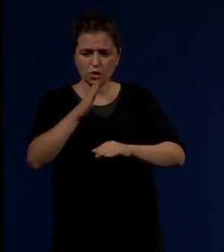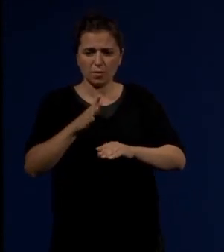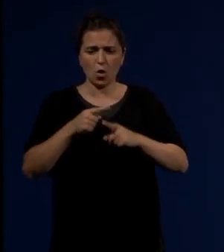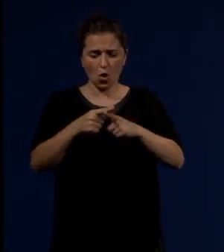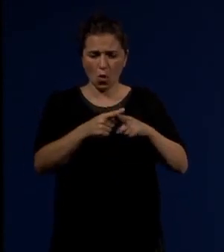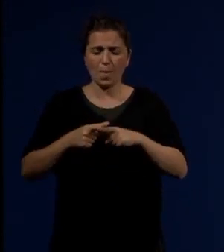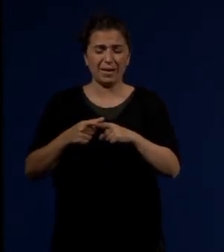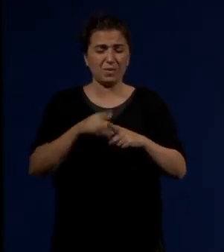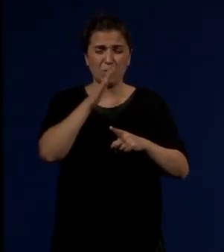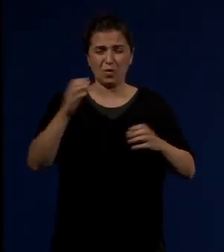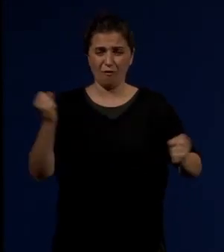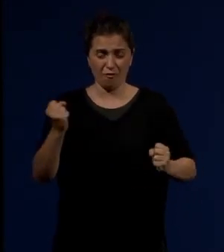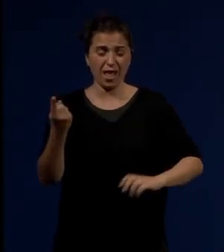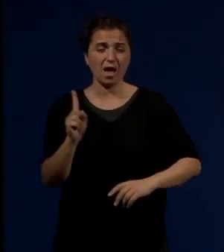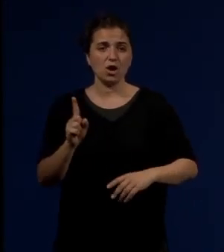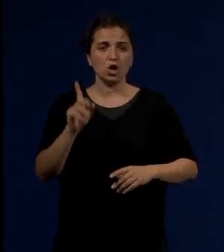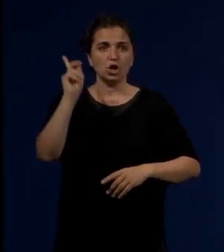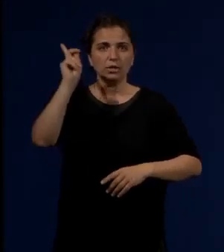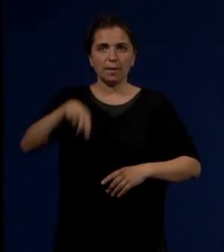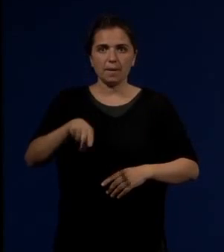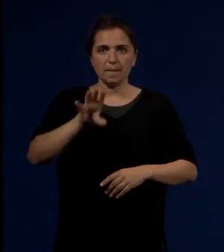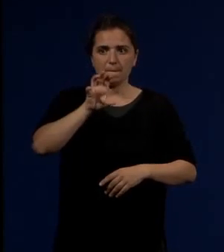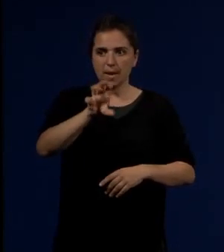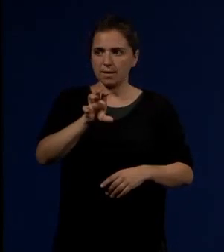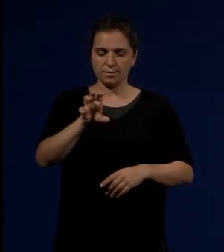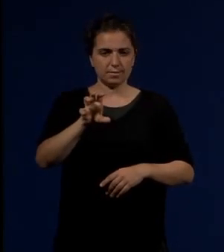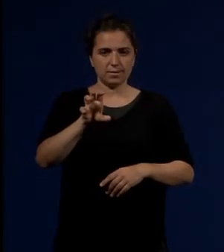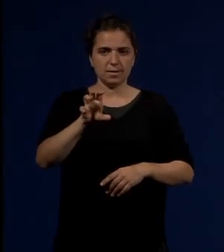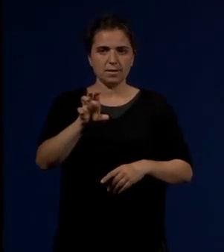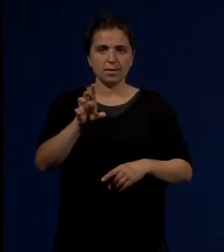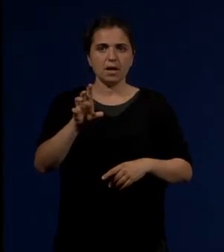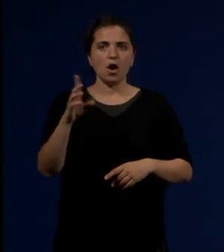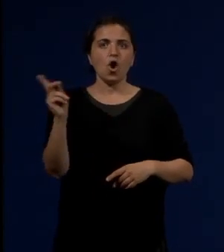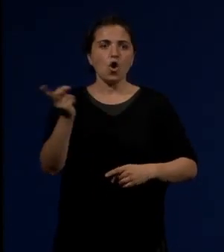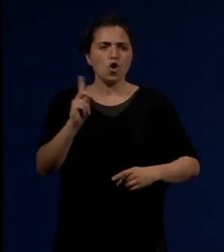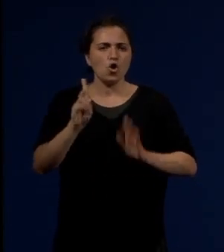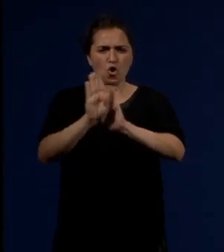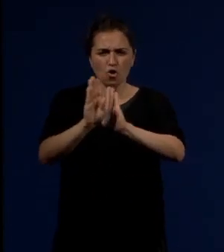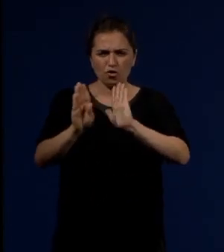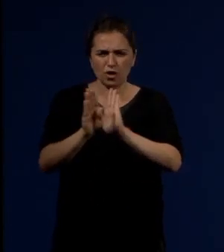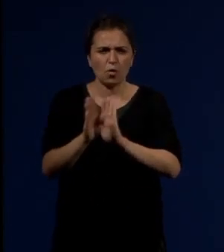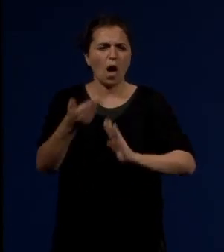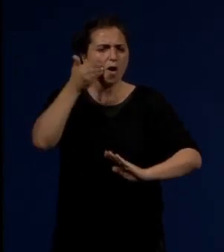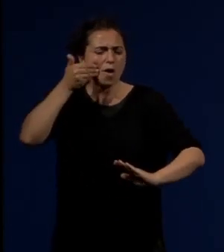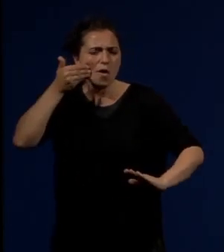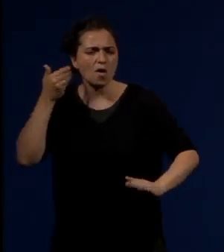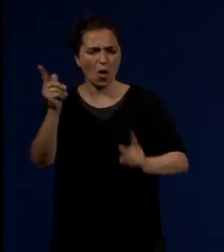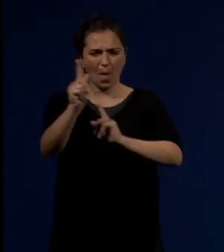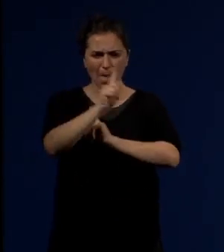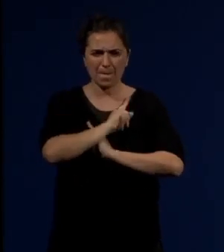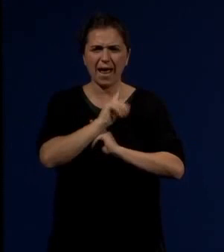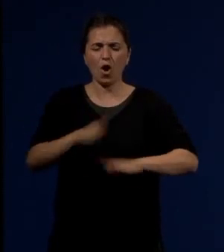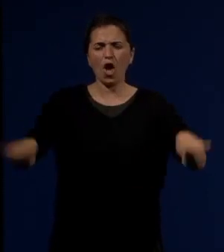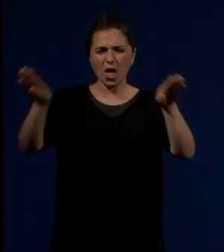se resigna a perder os dereitos roubados, non se resigna ao paro, non se resigna á corrupción, non se resigna á desigualdade, ni se resigna